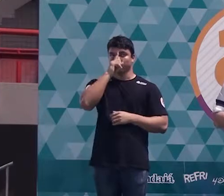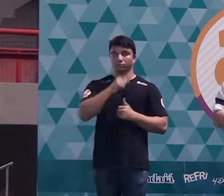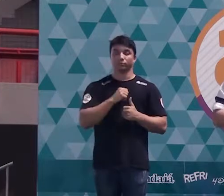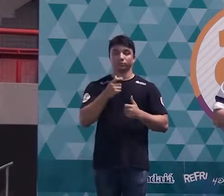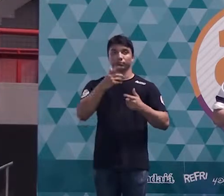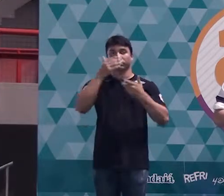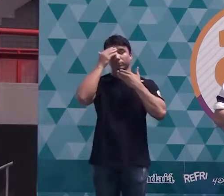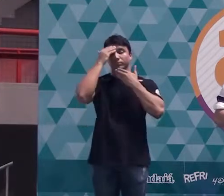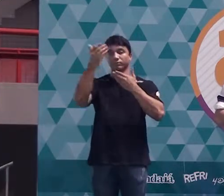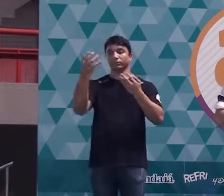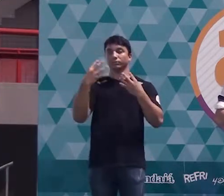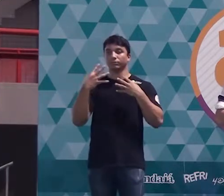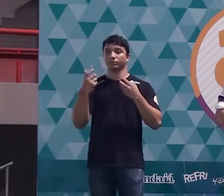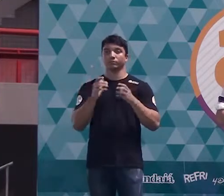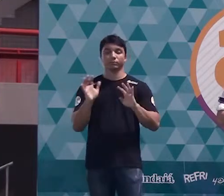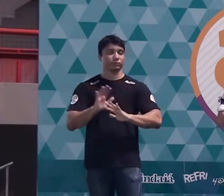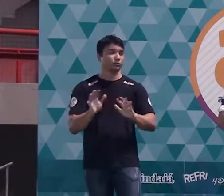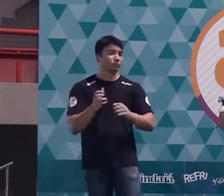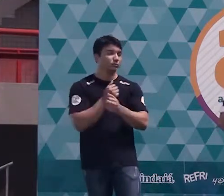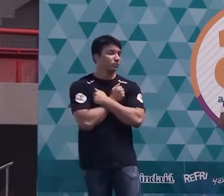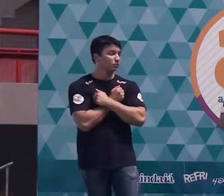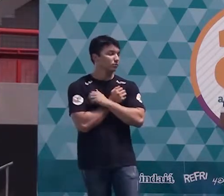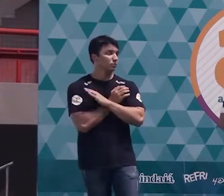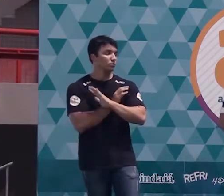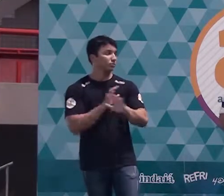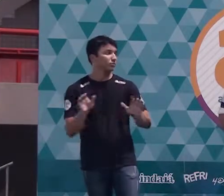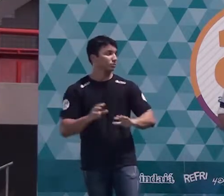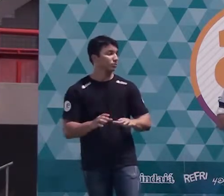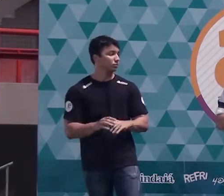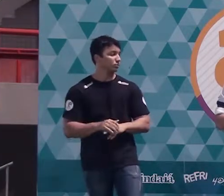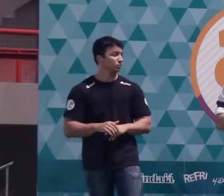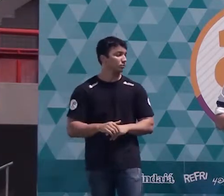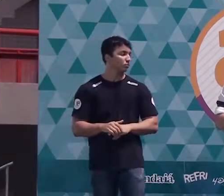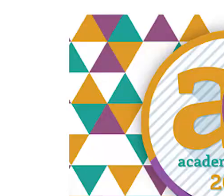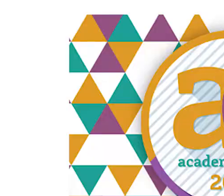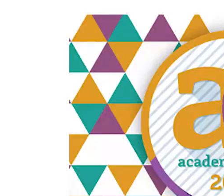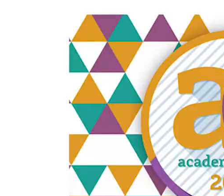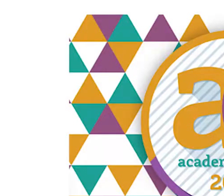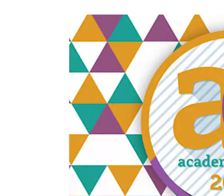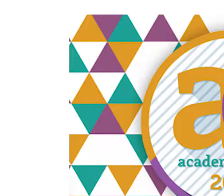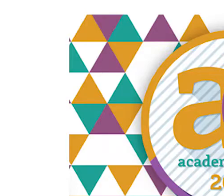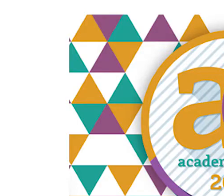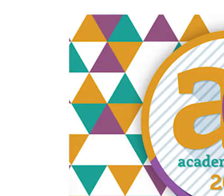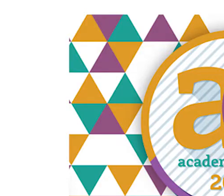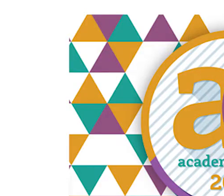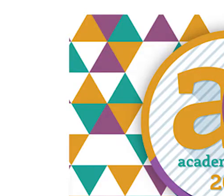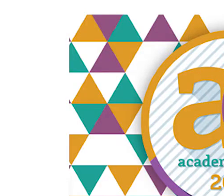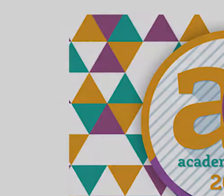Obrigado pela atenção, um abraço bem grande, muita paz para vocês.